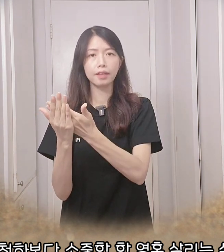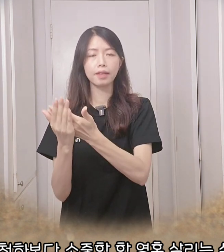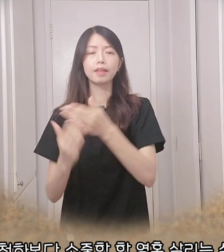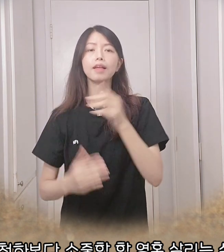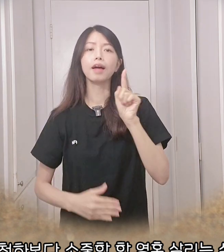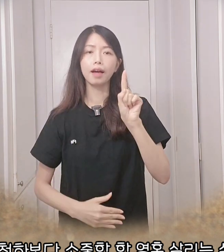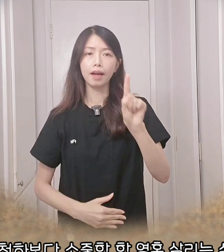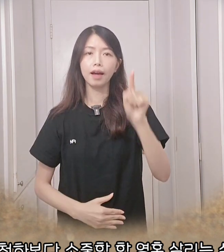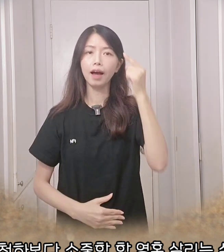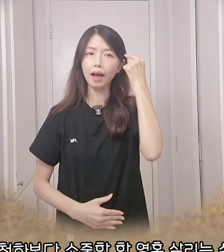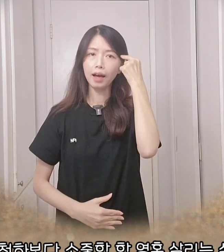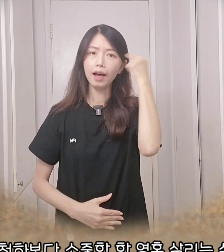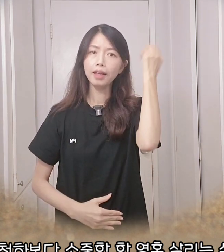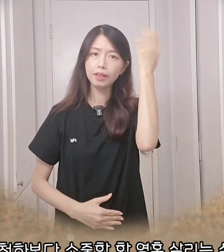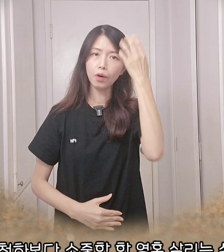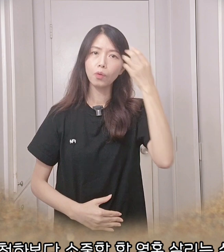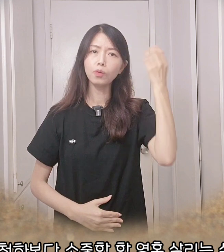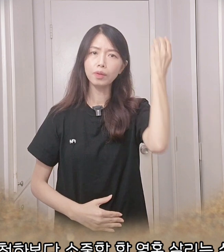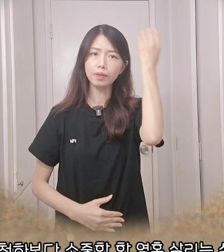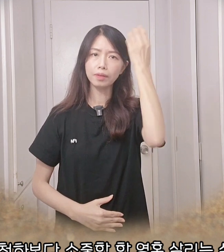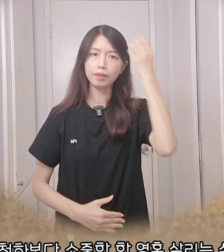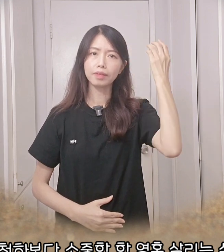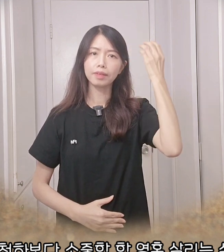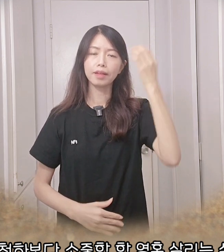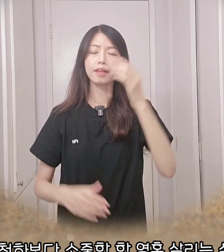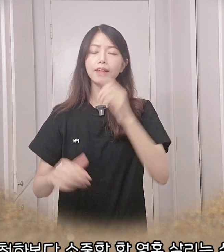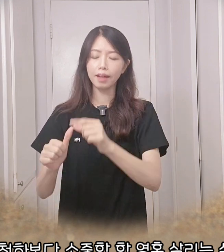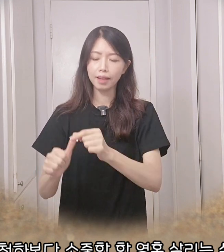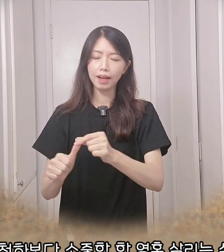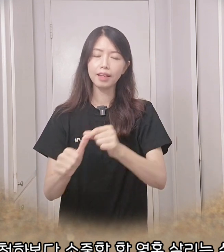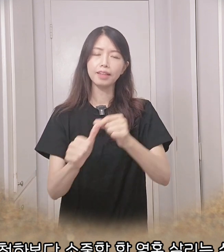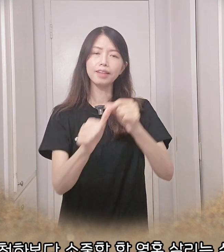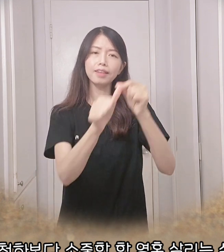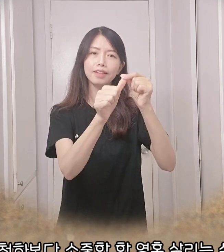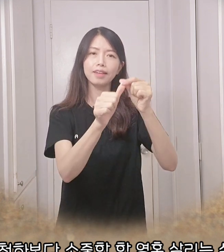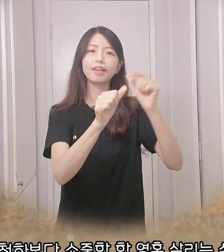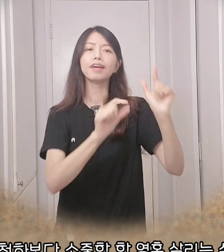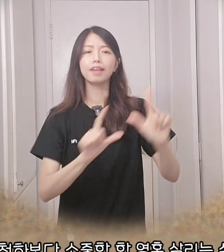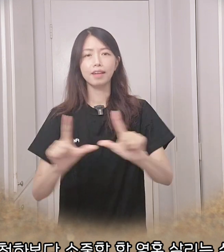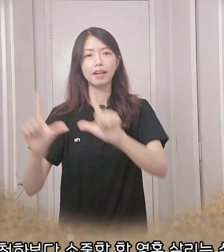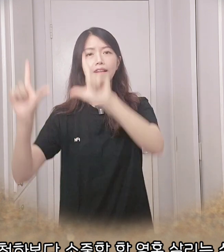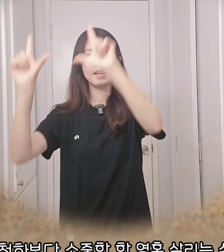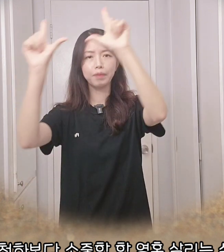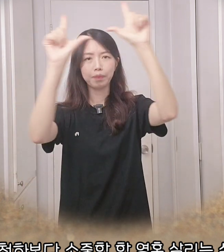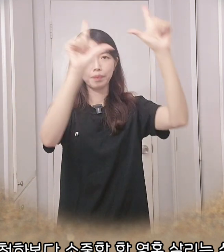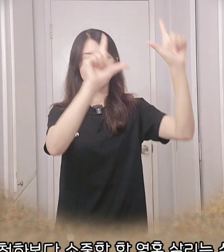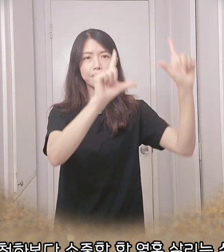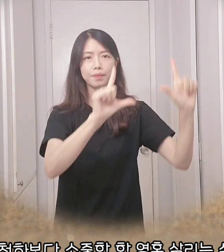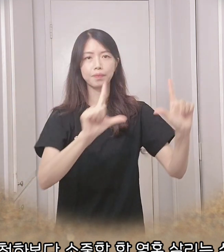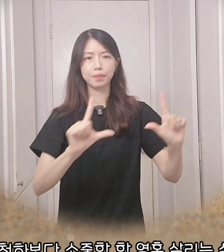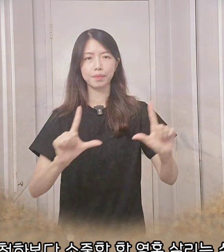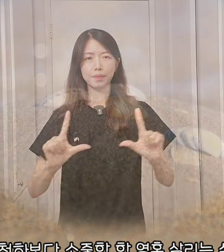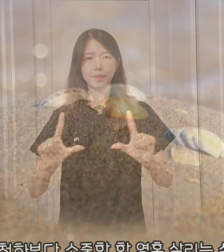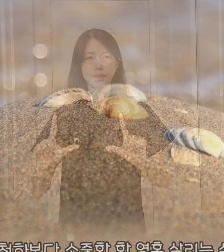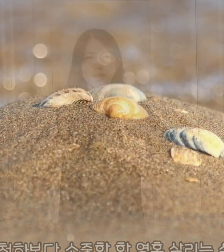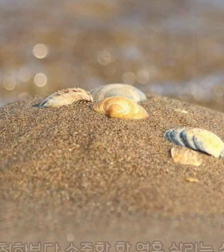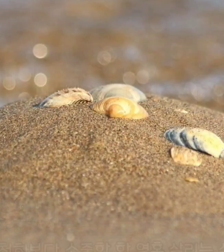소중한 한 영혼 살리는 삶.